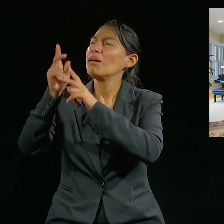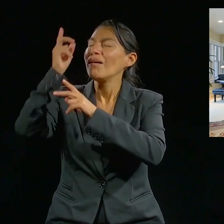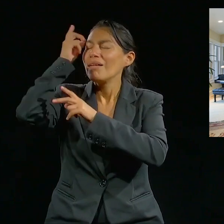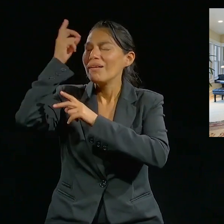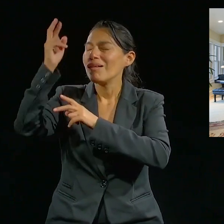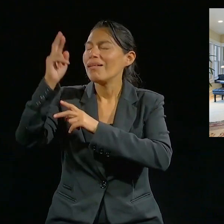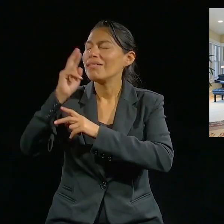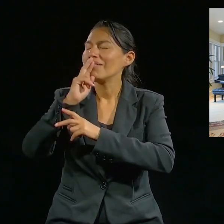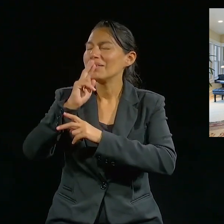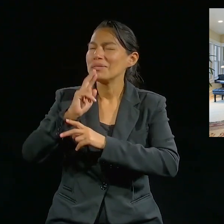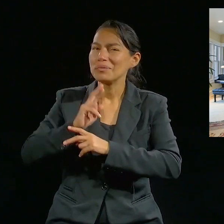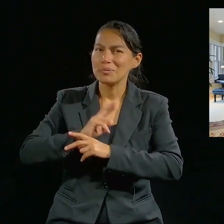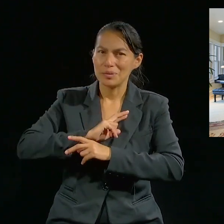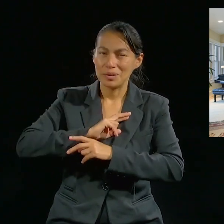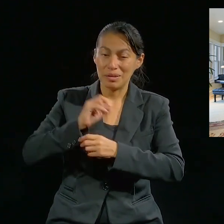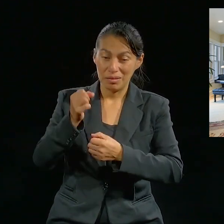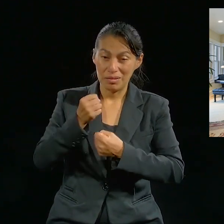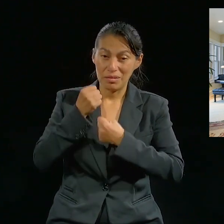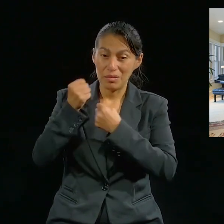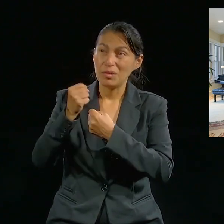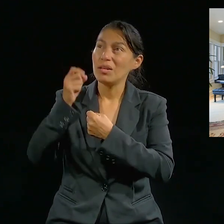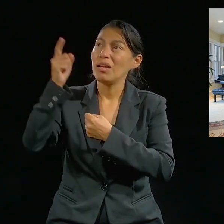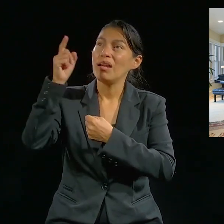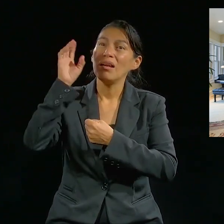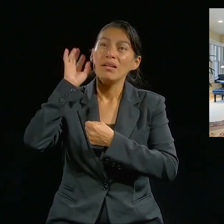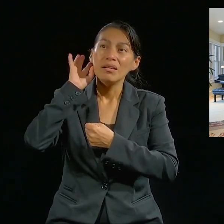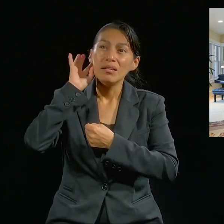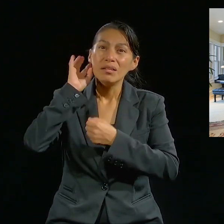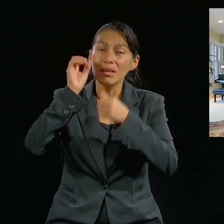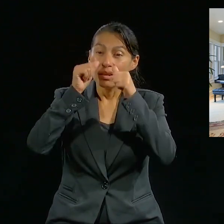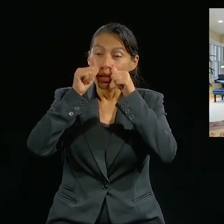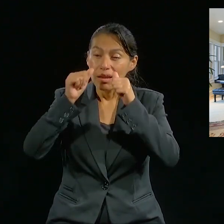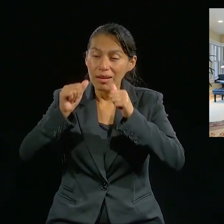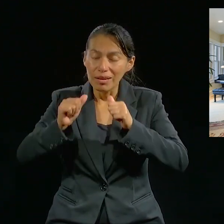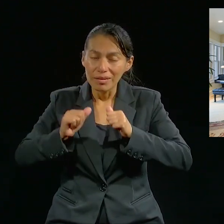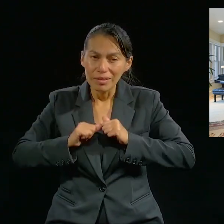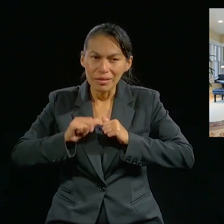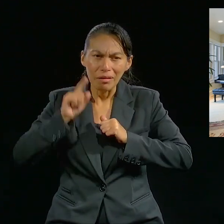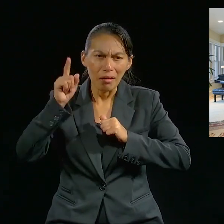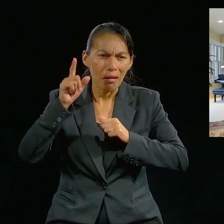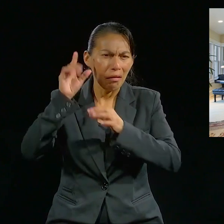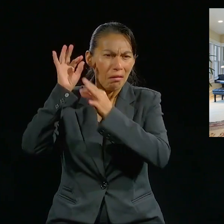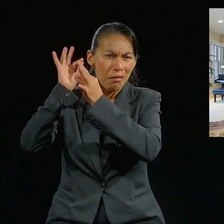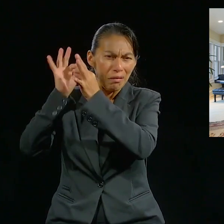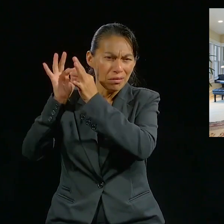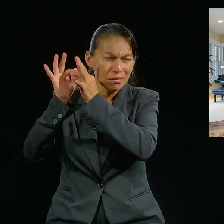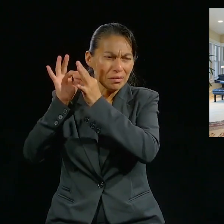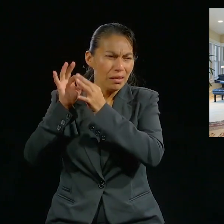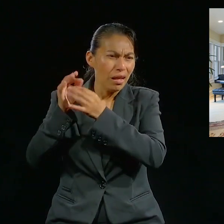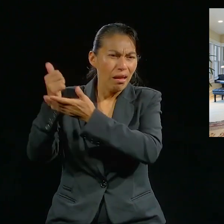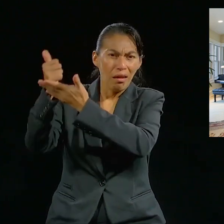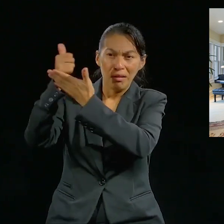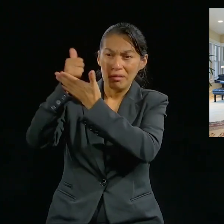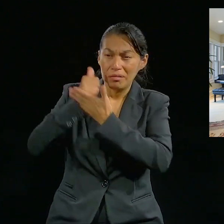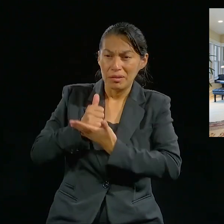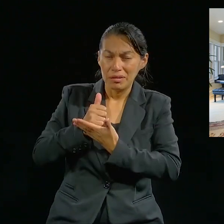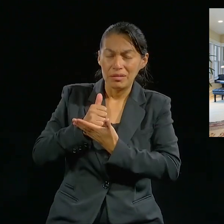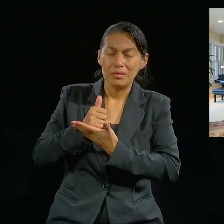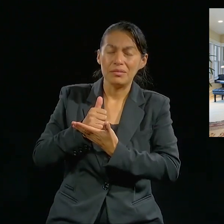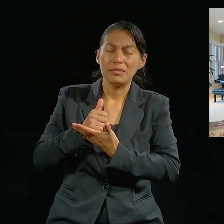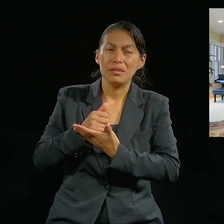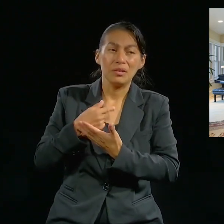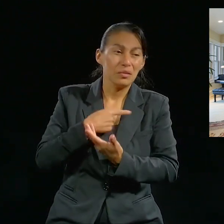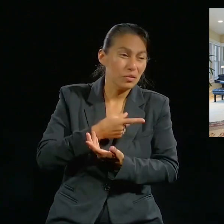tener la seguridad de que alguien nos escucha y no solo nos escucha, sino que está dispuesto a ayudarnos en una situación